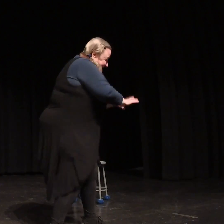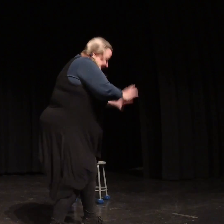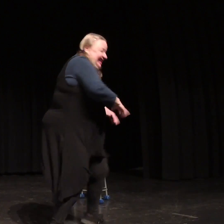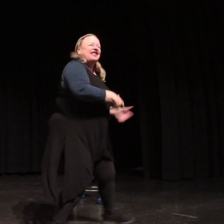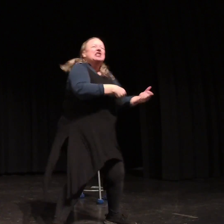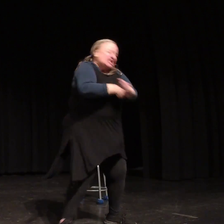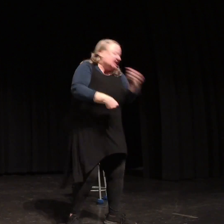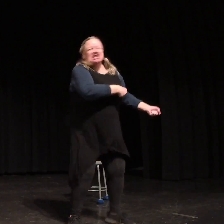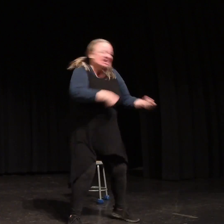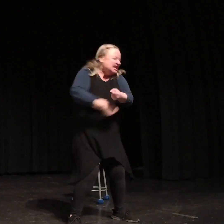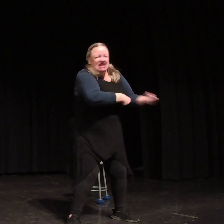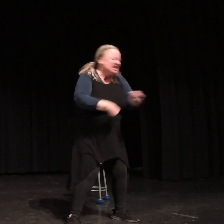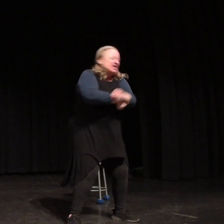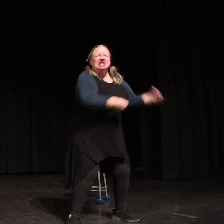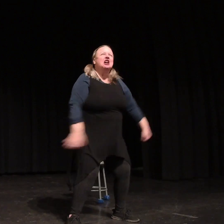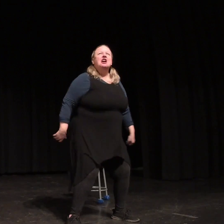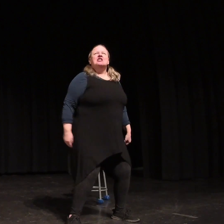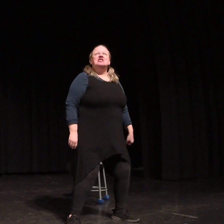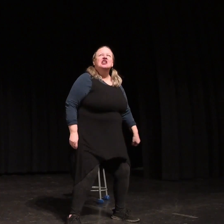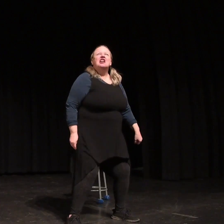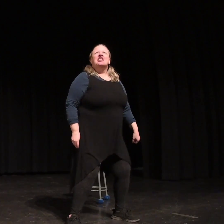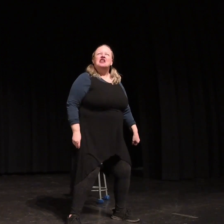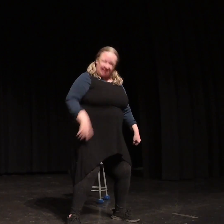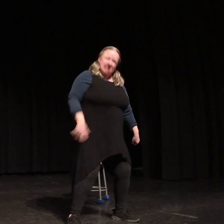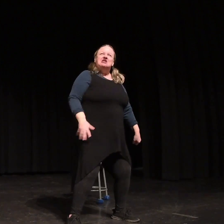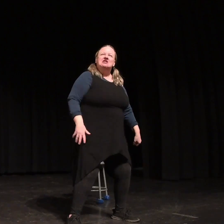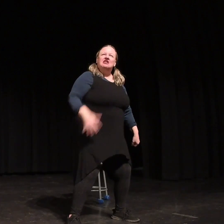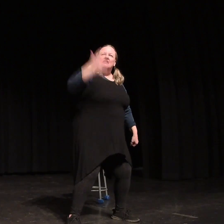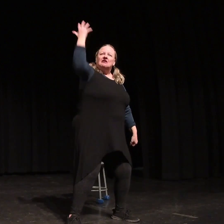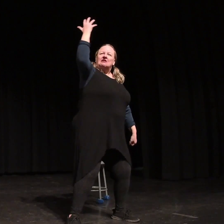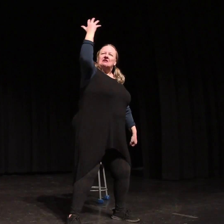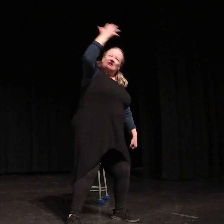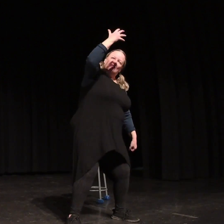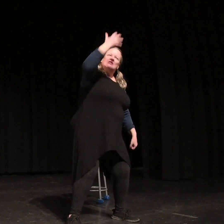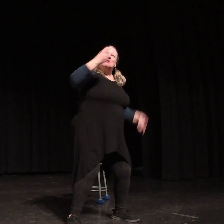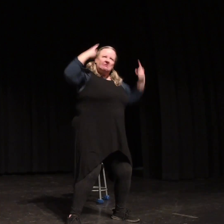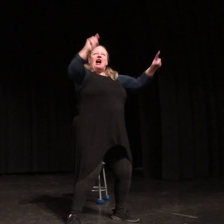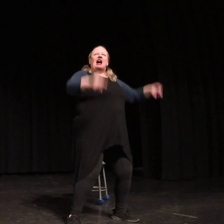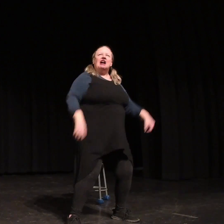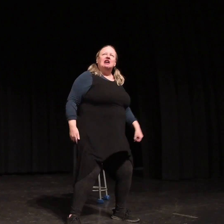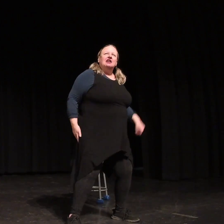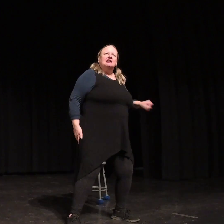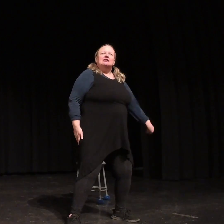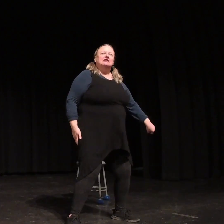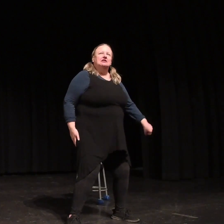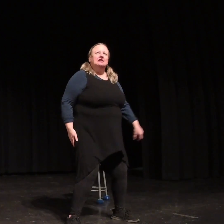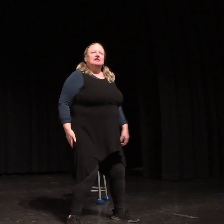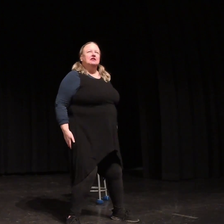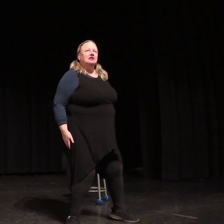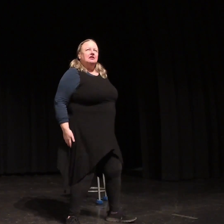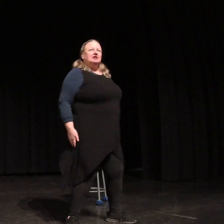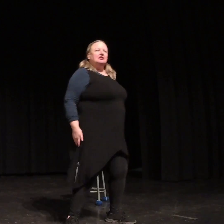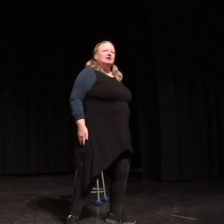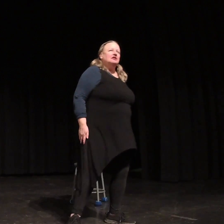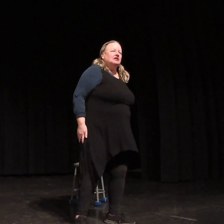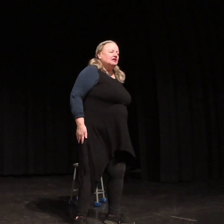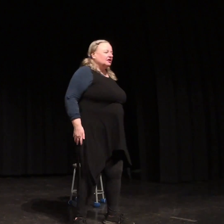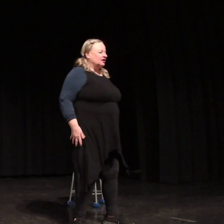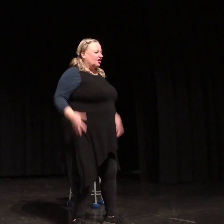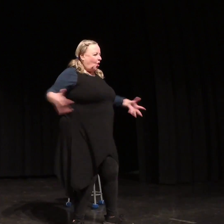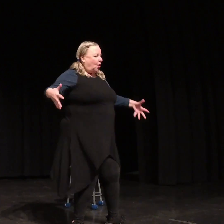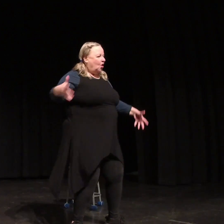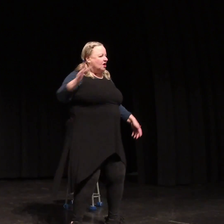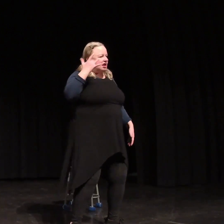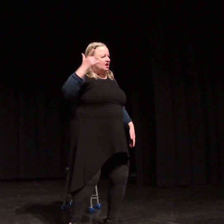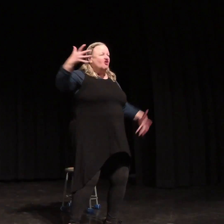assez de coups, là. Regarde, calme-toi, là. Tau! Tau! Tau! Tau! Tau! Hey, tu tombes pas, toi, hein? Oh, tu tombes un petit peu. OK,